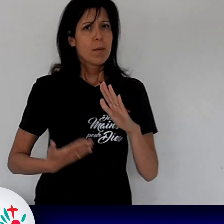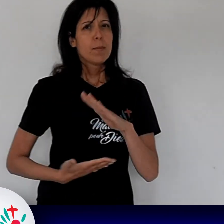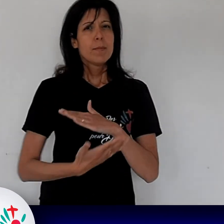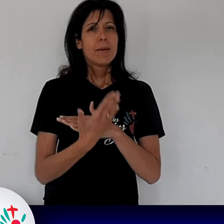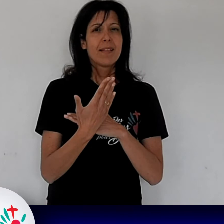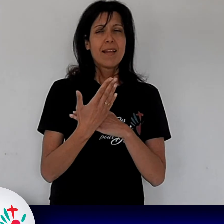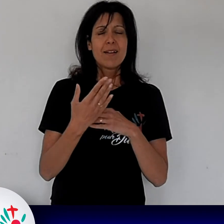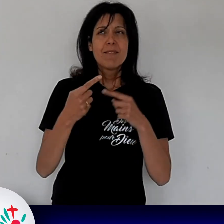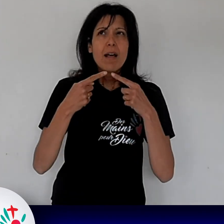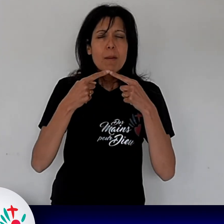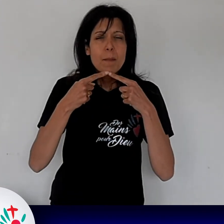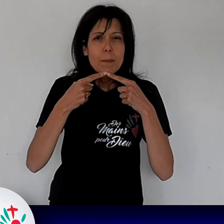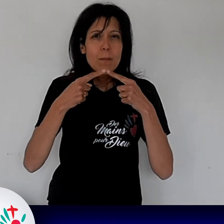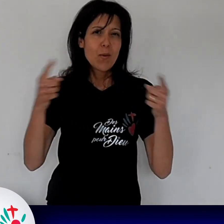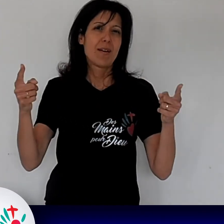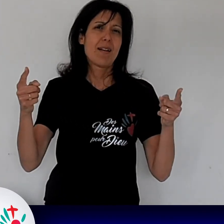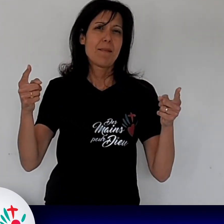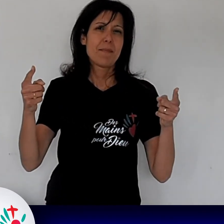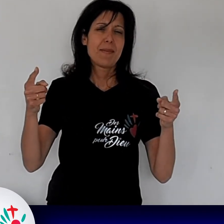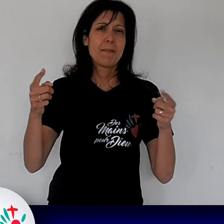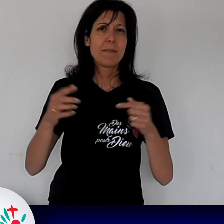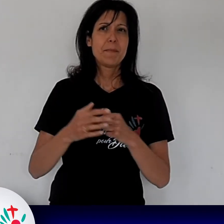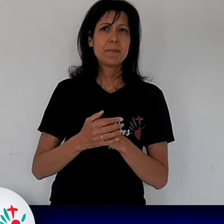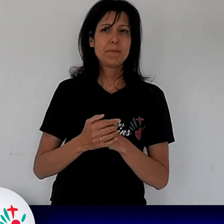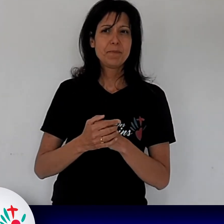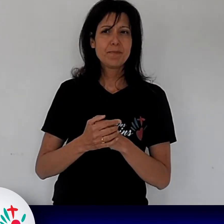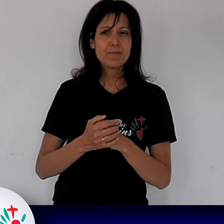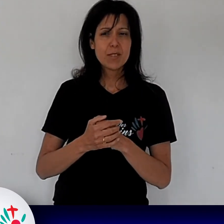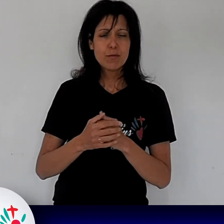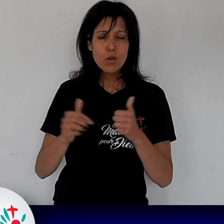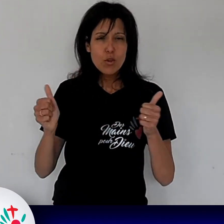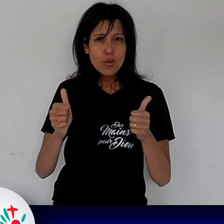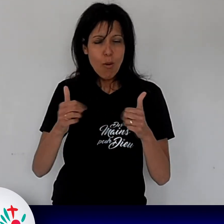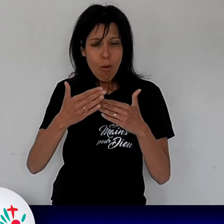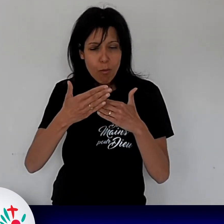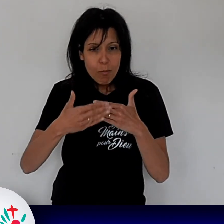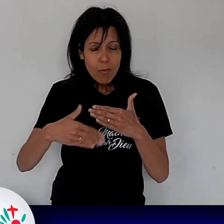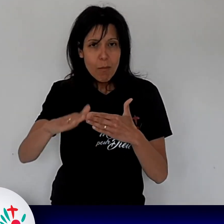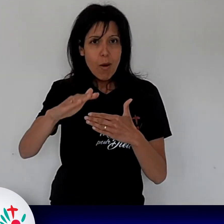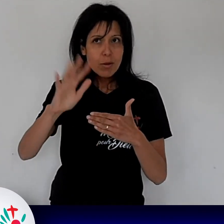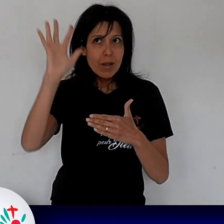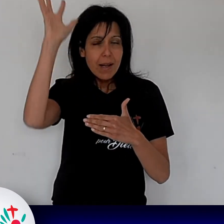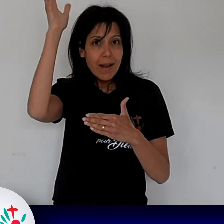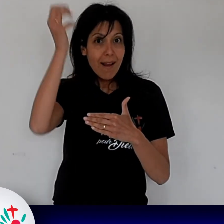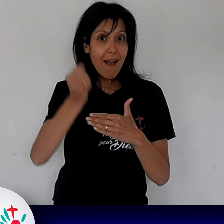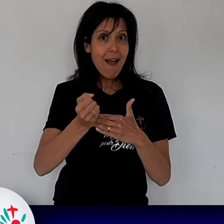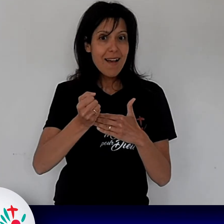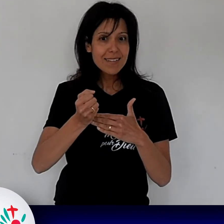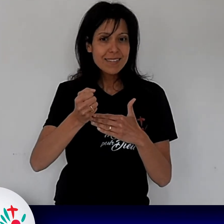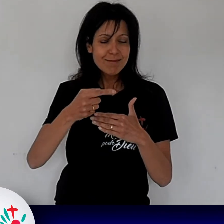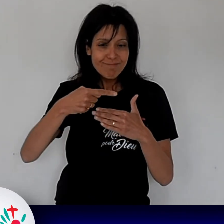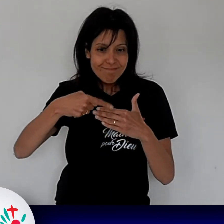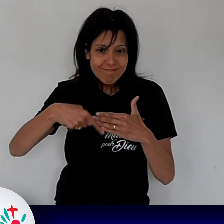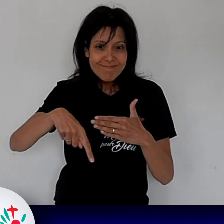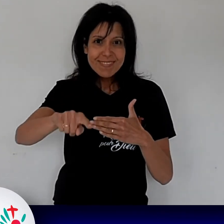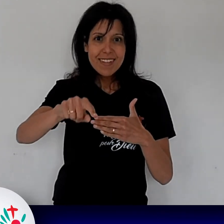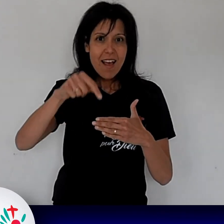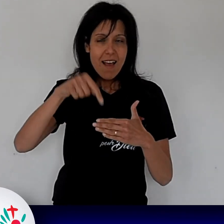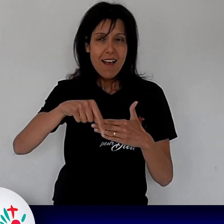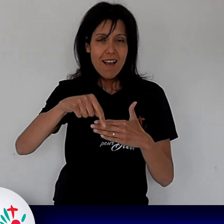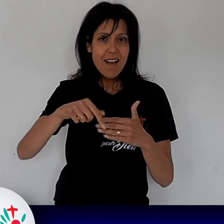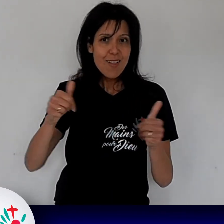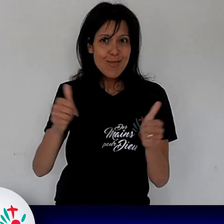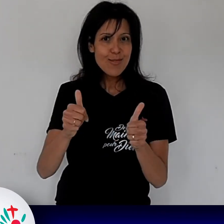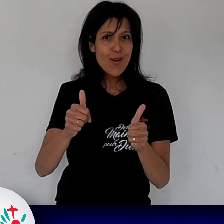ce temps de grâce, ce temps de bénédiction, ce temps où nous allons de nouveau ensemble